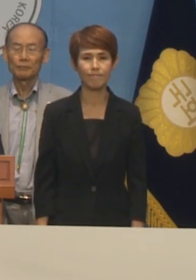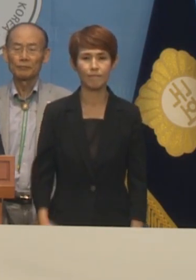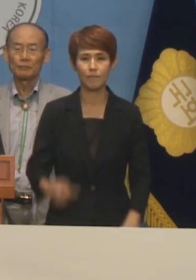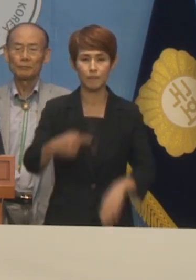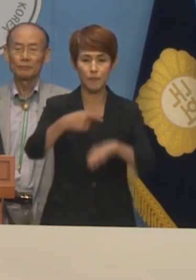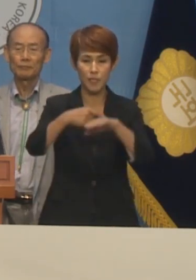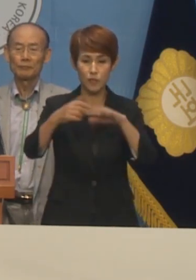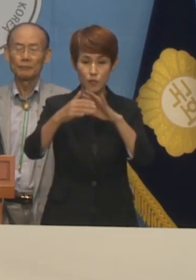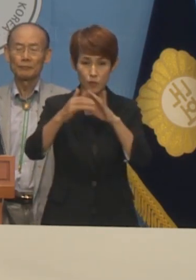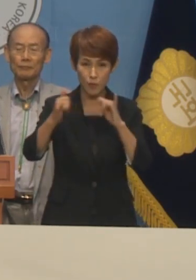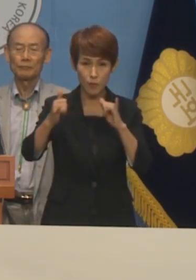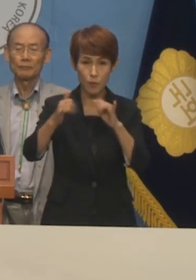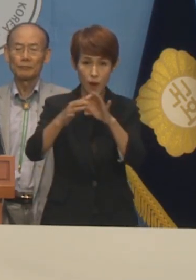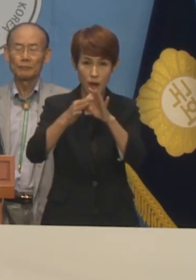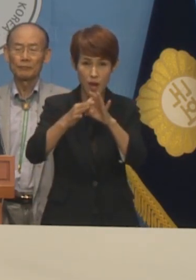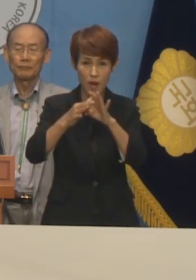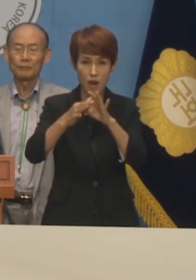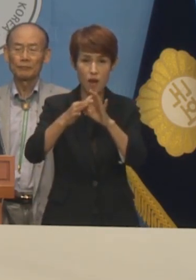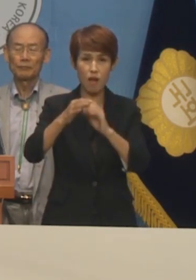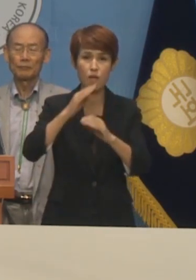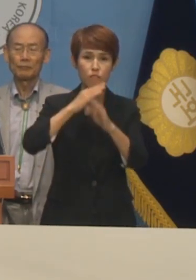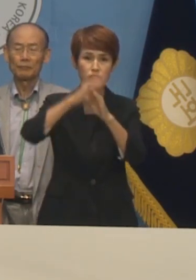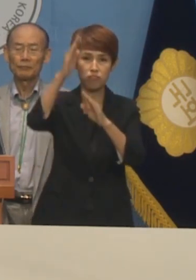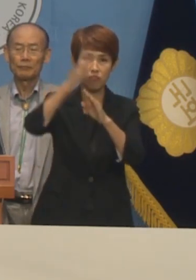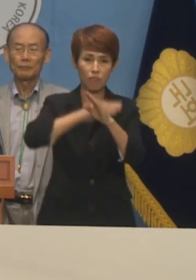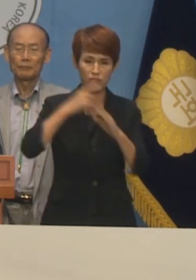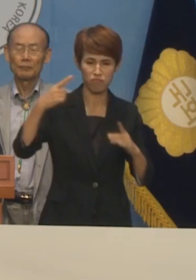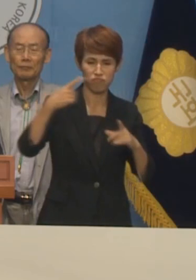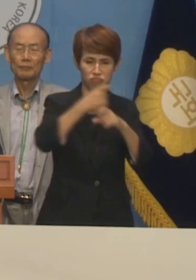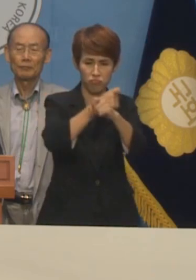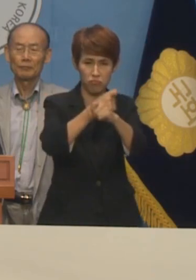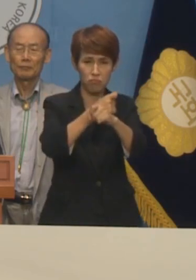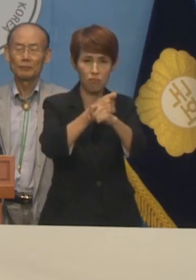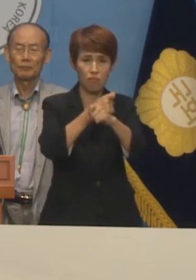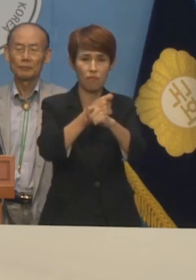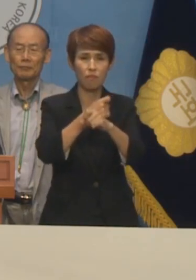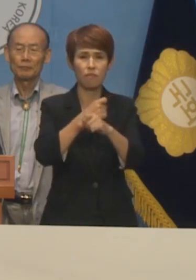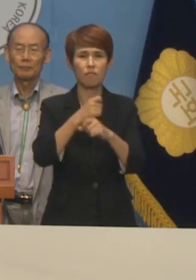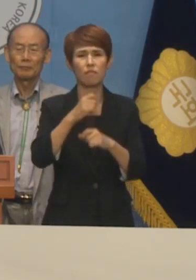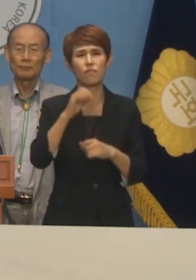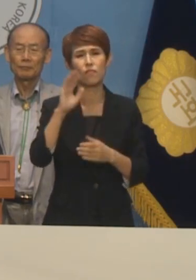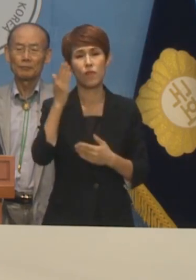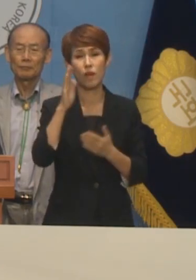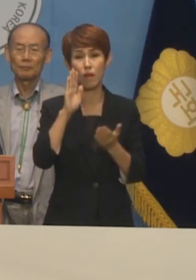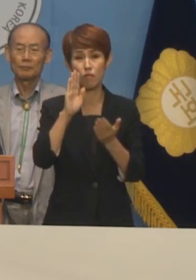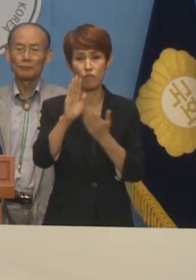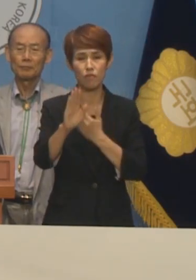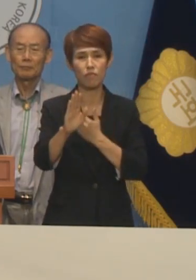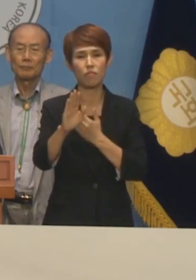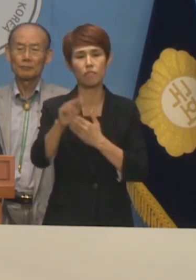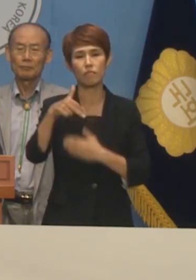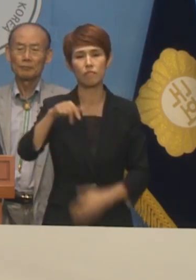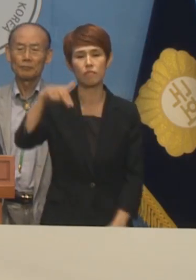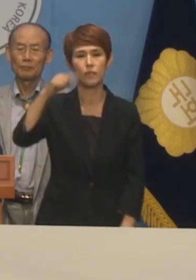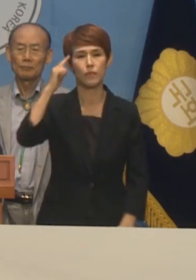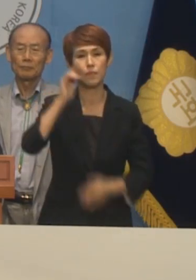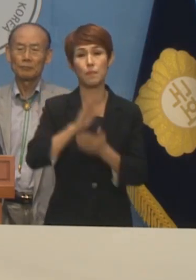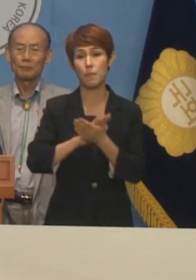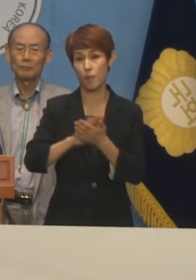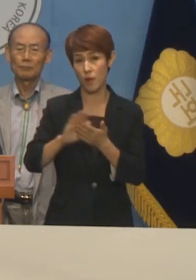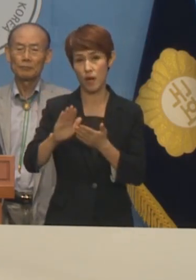민족 동족 관계가 적대적 두 국가 관계로 전환한 이후에 자주 평화,